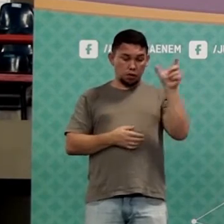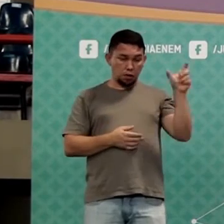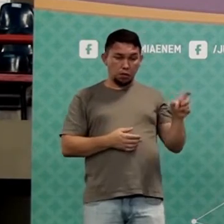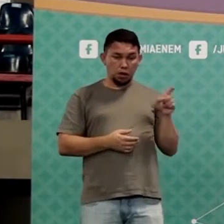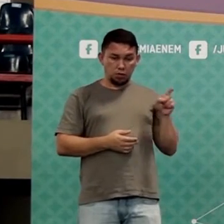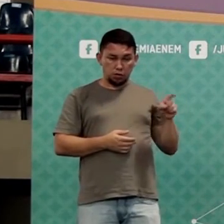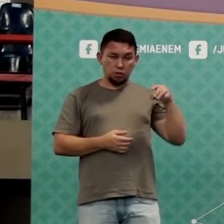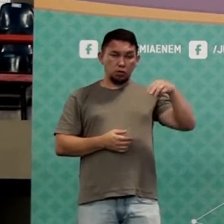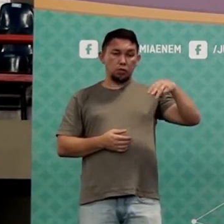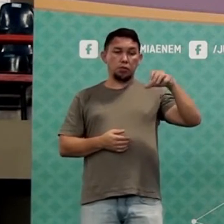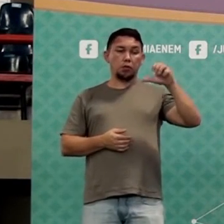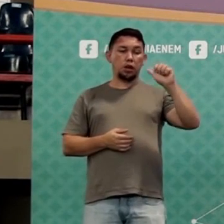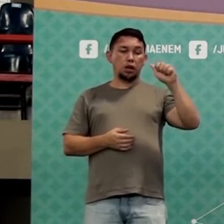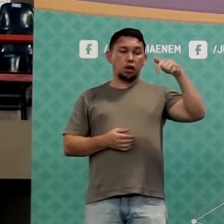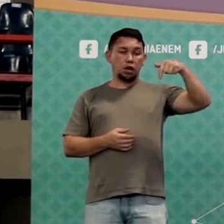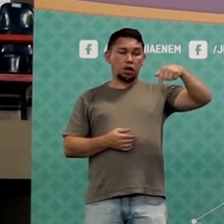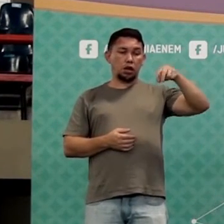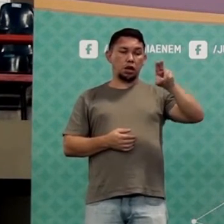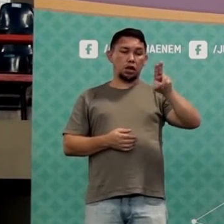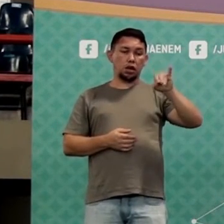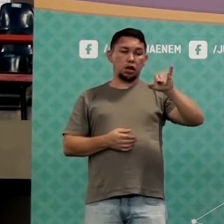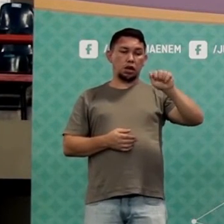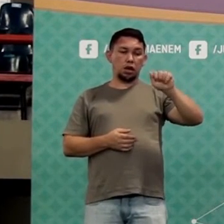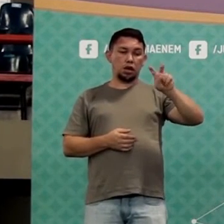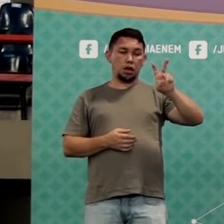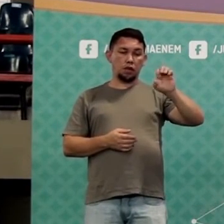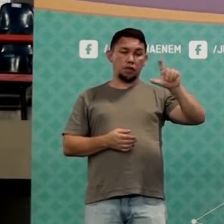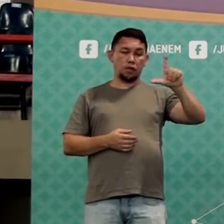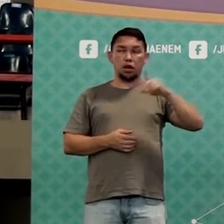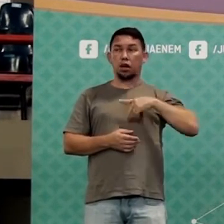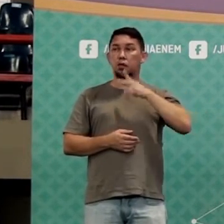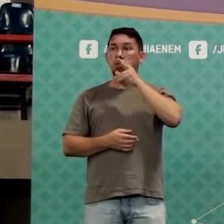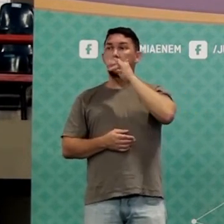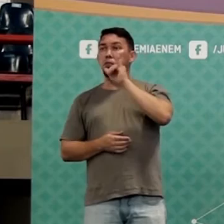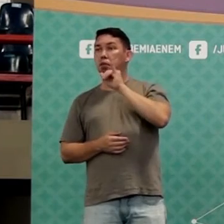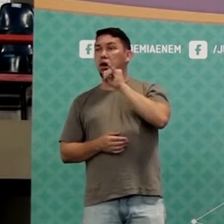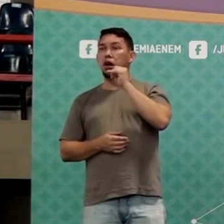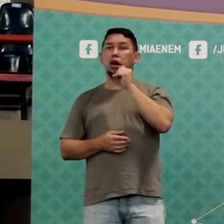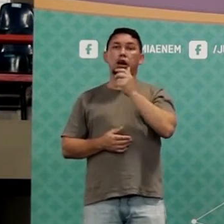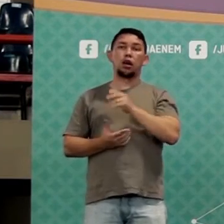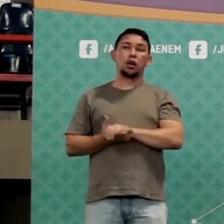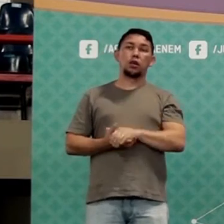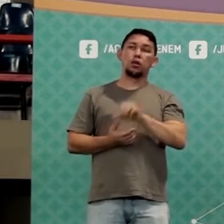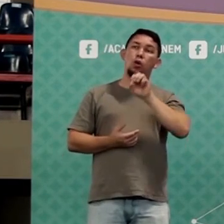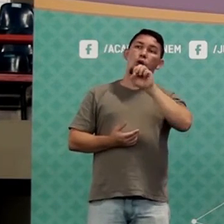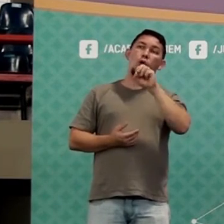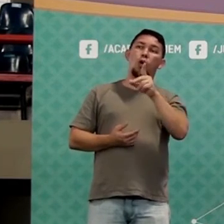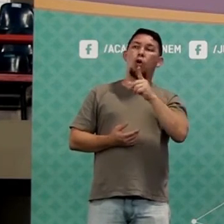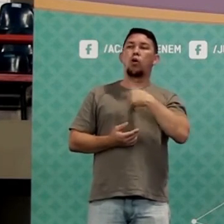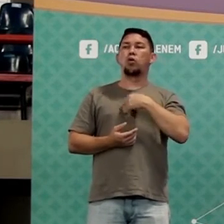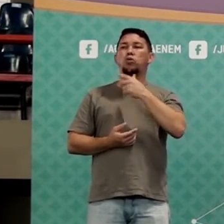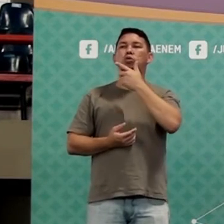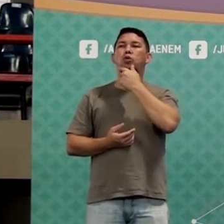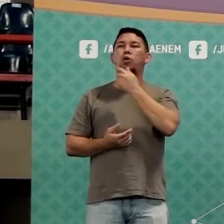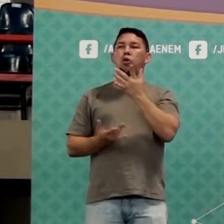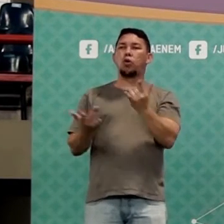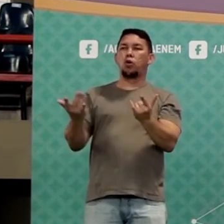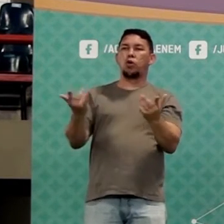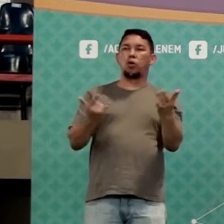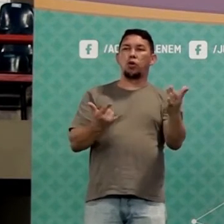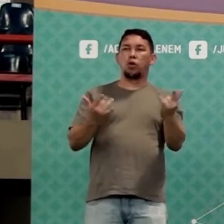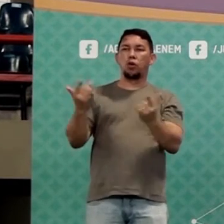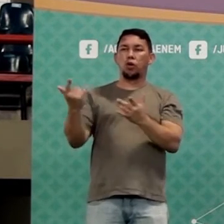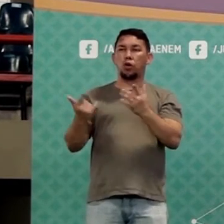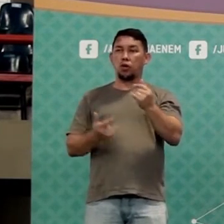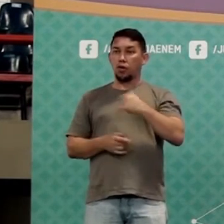Maquiavel, lembra aí quem é pai. Ou quem é mais jovem aí, lembra do filme do Homem-Aranha. O tio